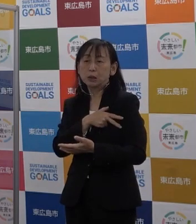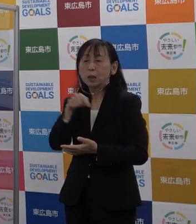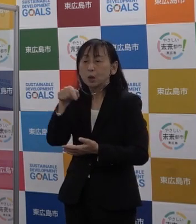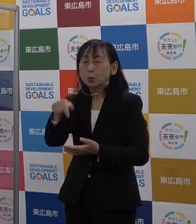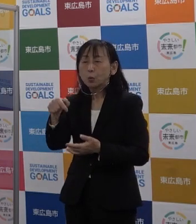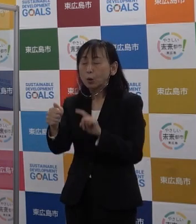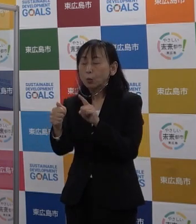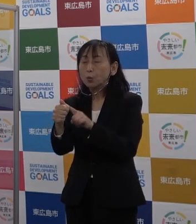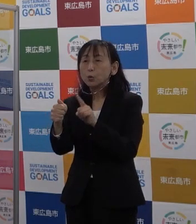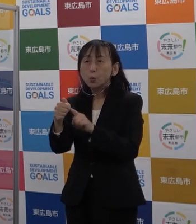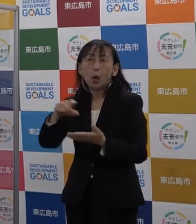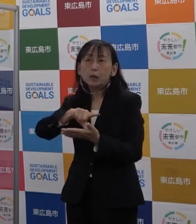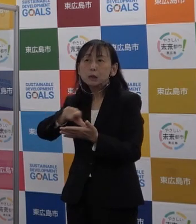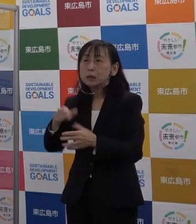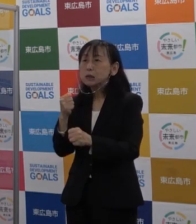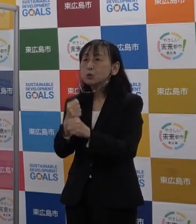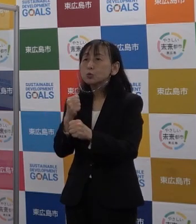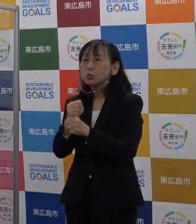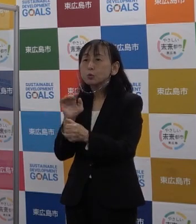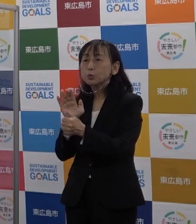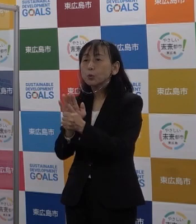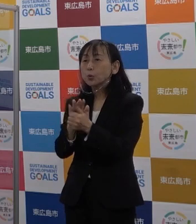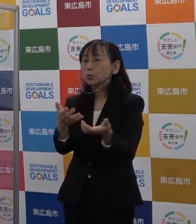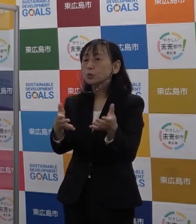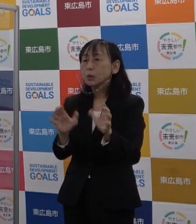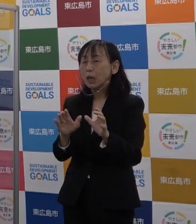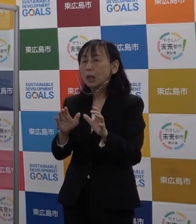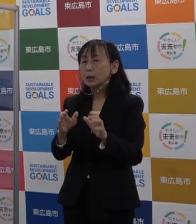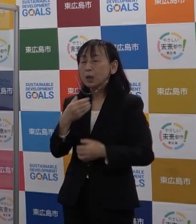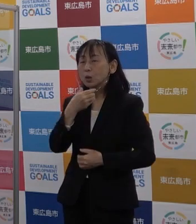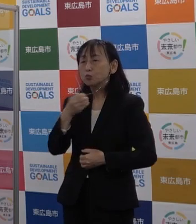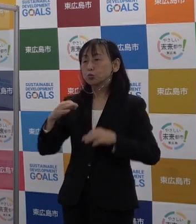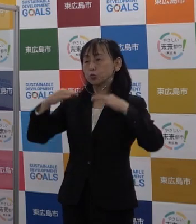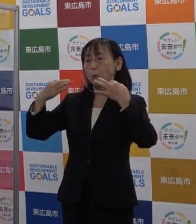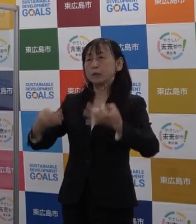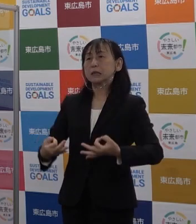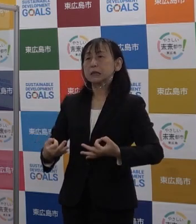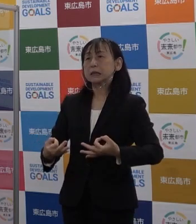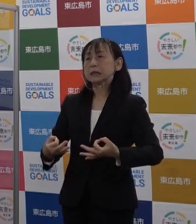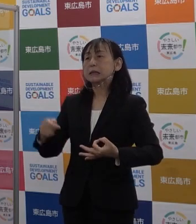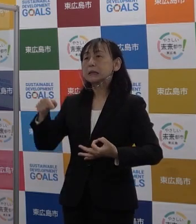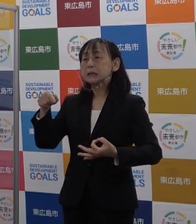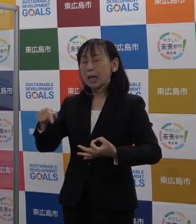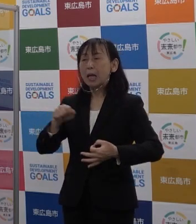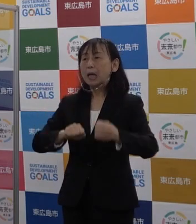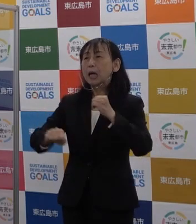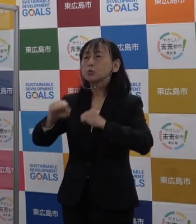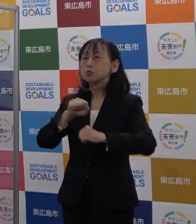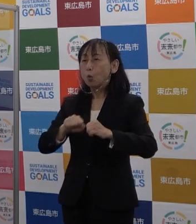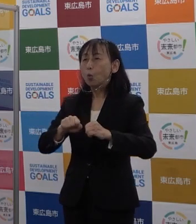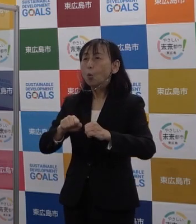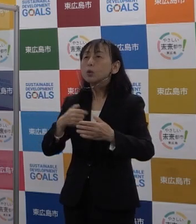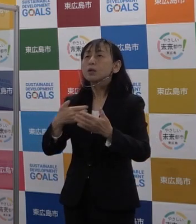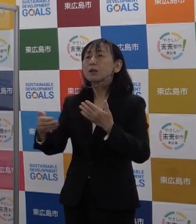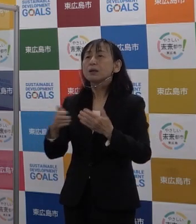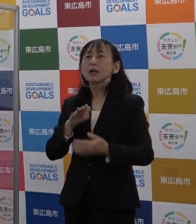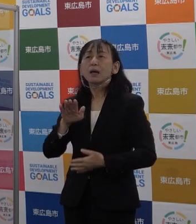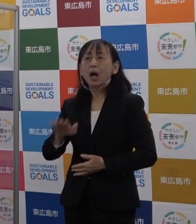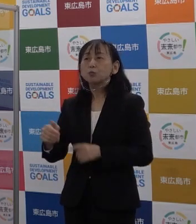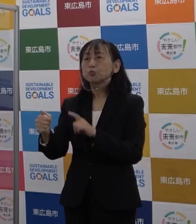で、福富でしたかね、福富に、で、活動された方であ